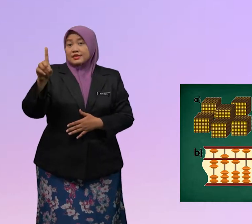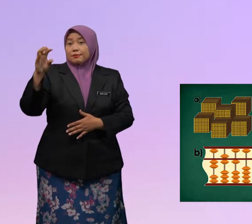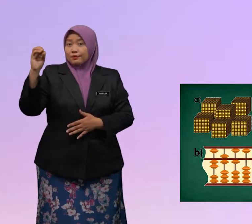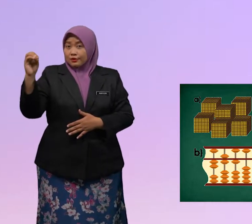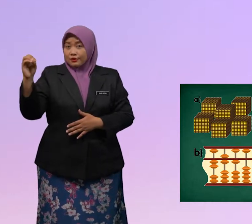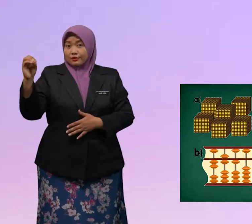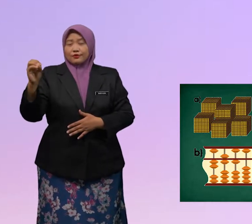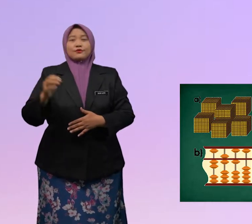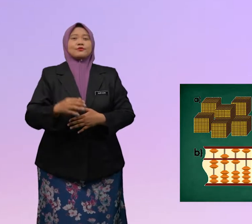6,210?